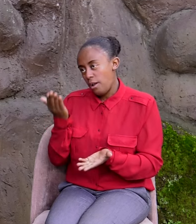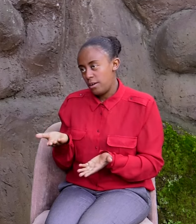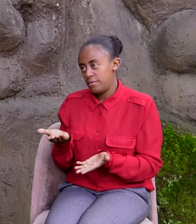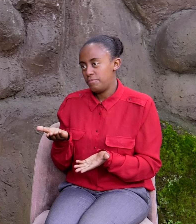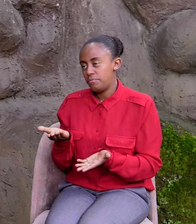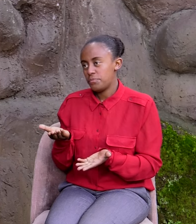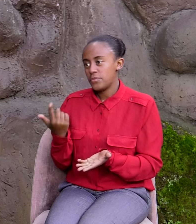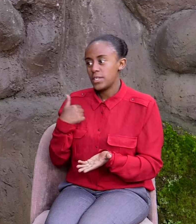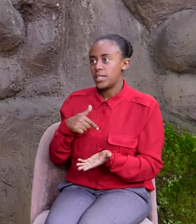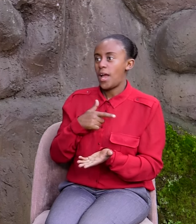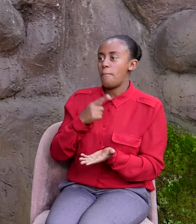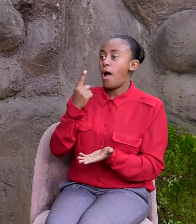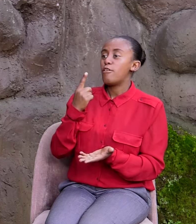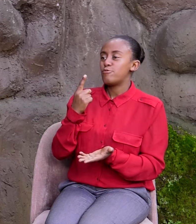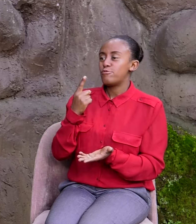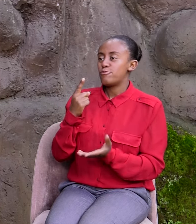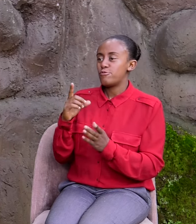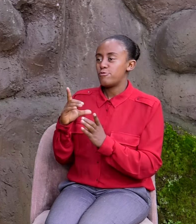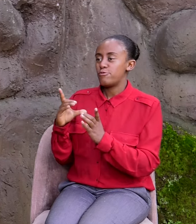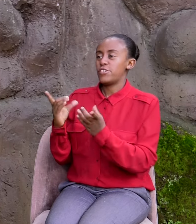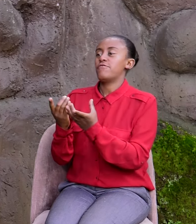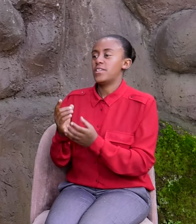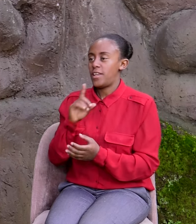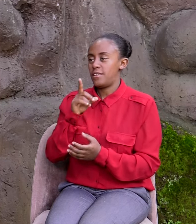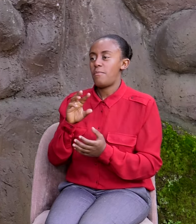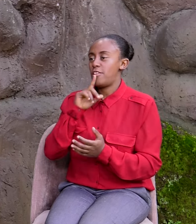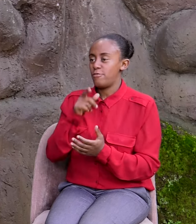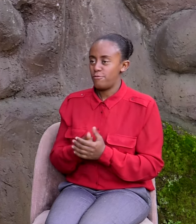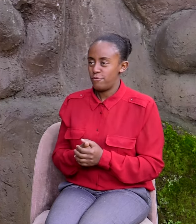እንግዲህ እኛም የእሱ አንድ ፓርት ነን ማለት ነው።